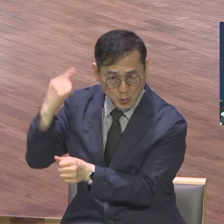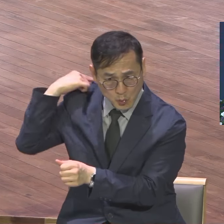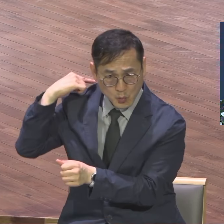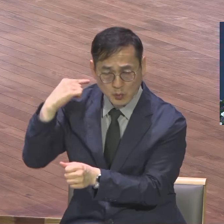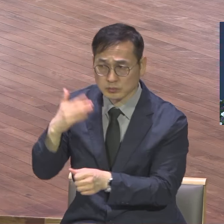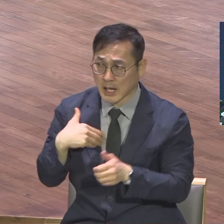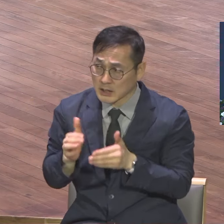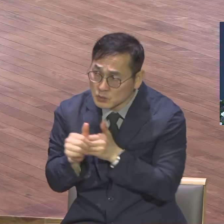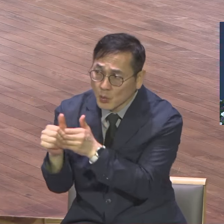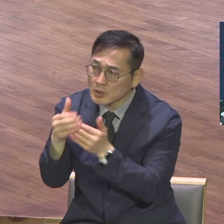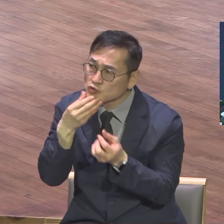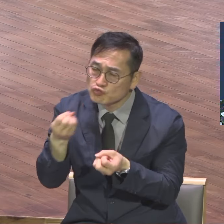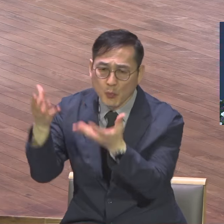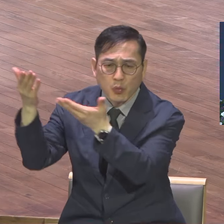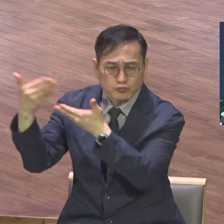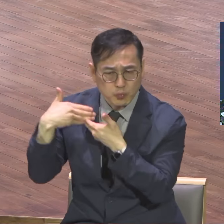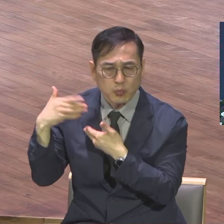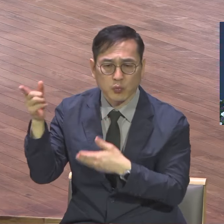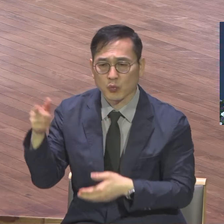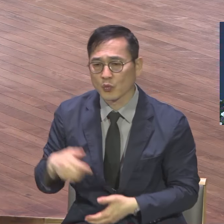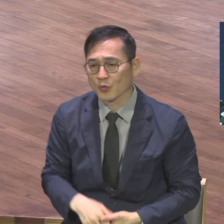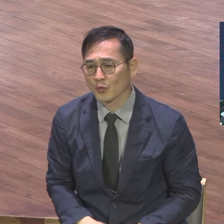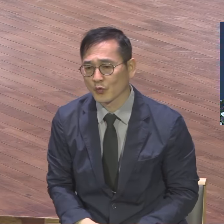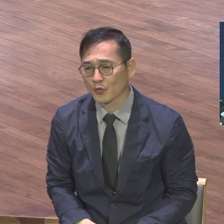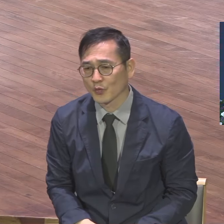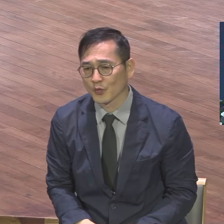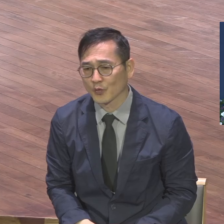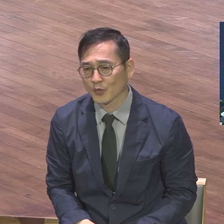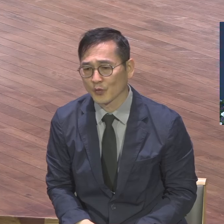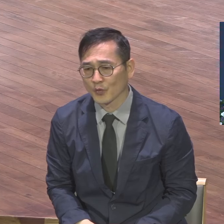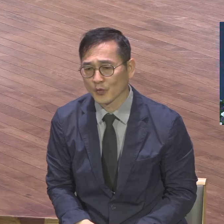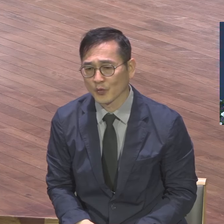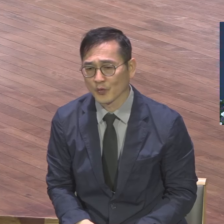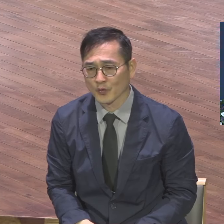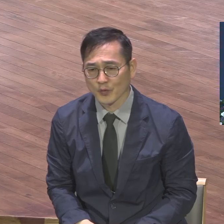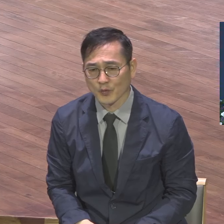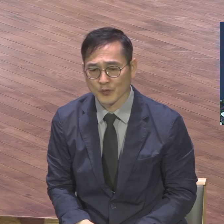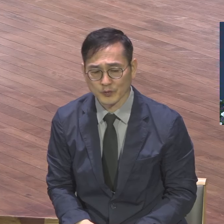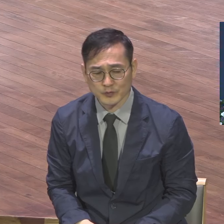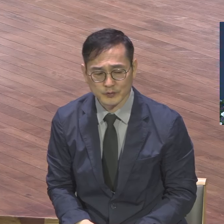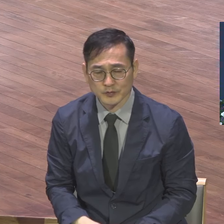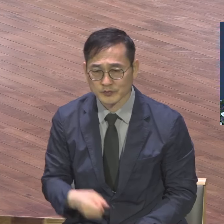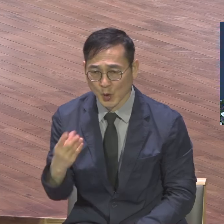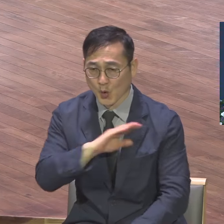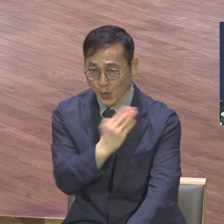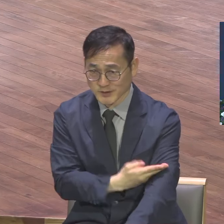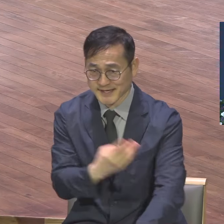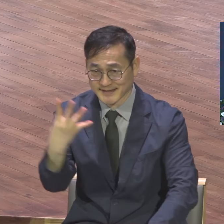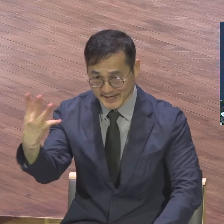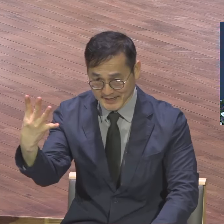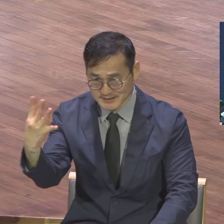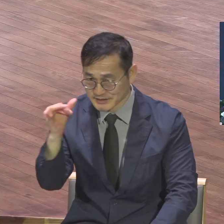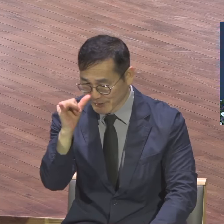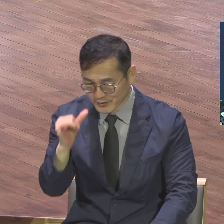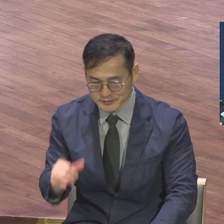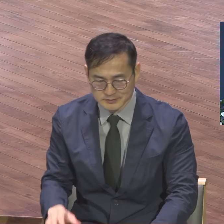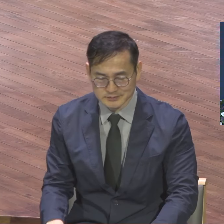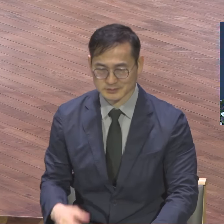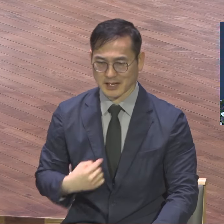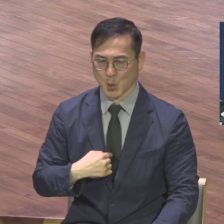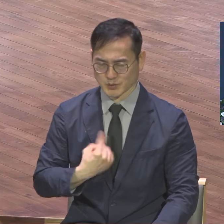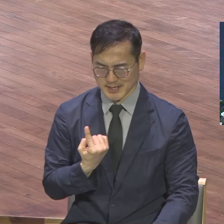나를 축복하시고. 그리고 네 가지 권세가 주어졌습니다. 그게 뭐냐면 여러분 이제 혼자 사는 게 아니에요.